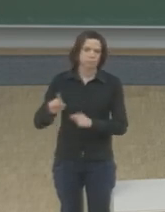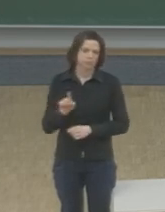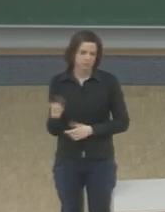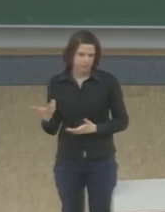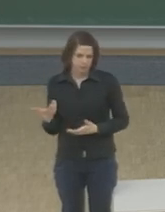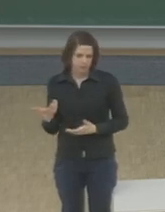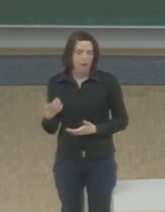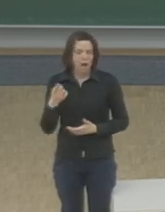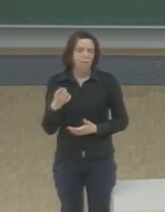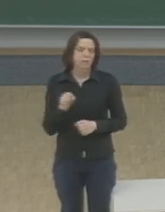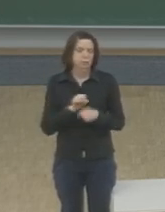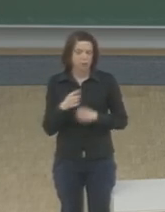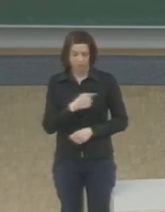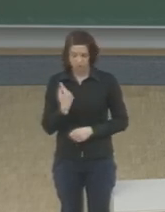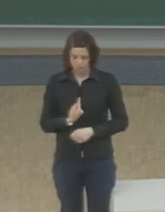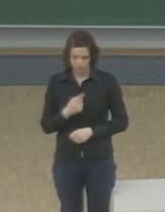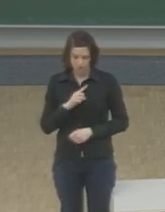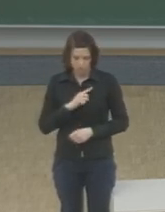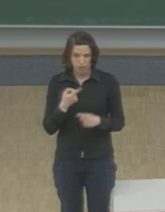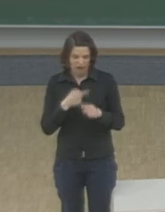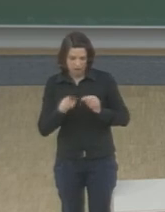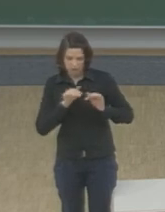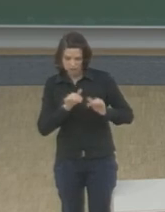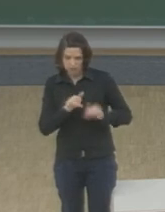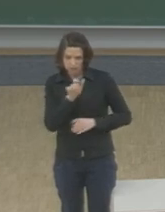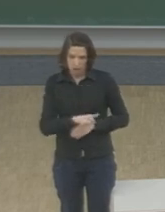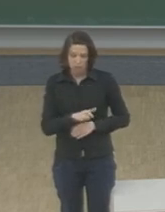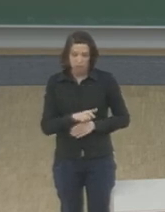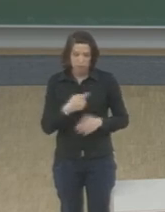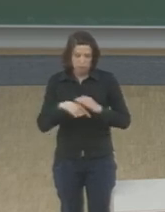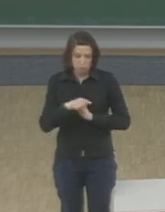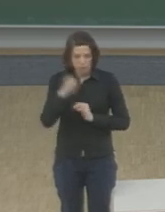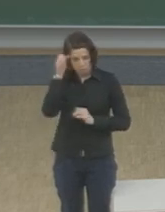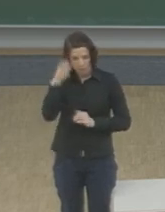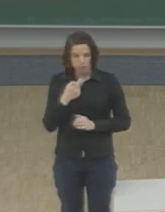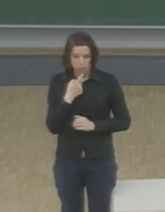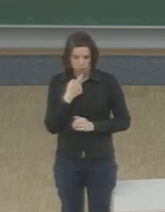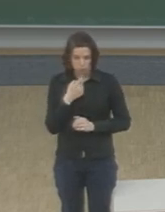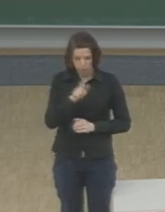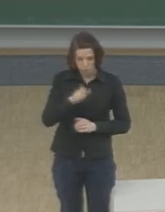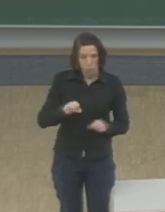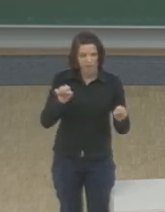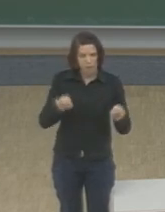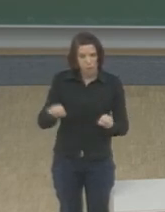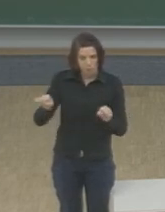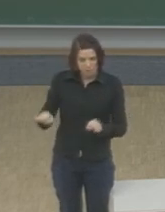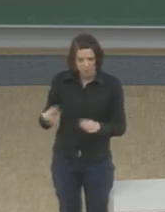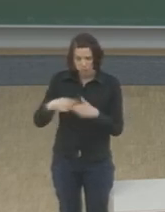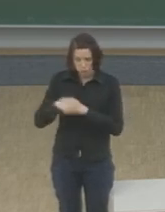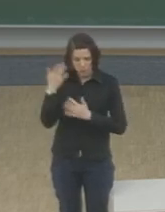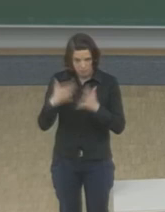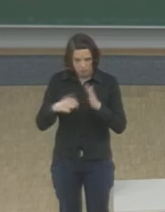aber weder uns noch anderen einreden, wir könnten Bildungsgüter oder Bürgerkompetenzen